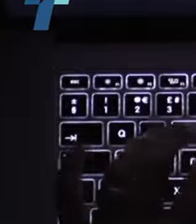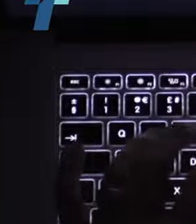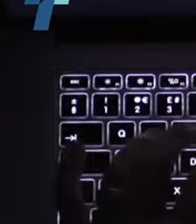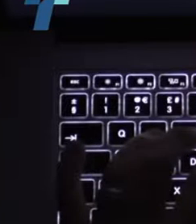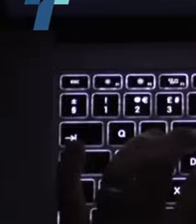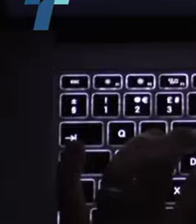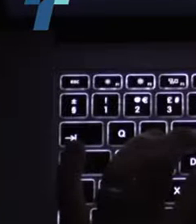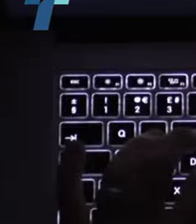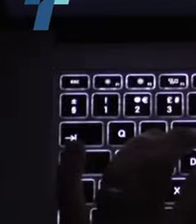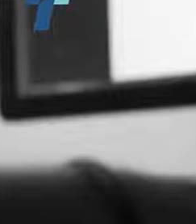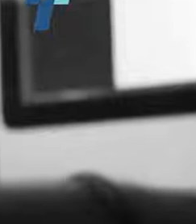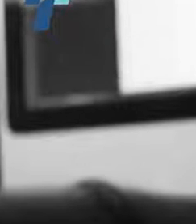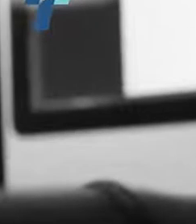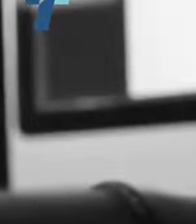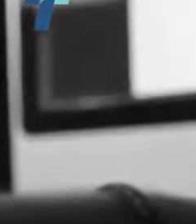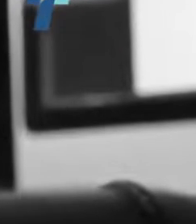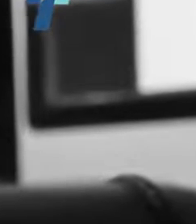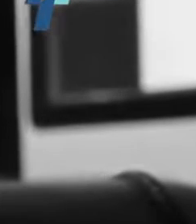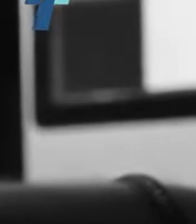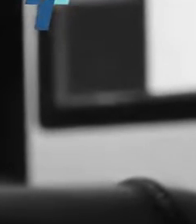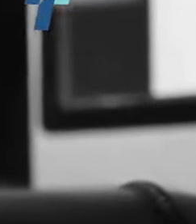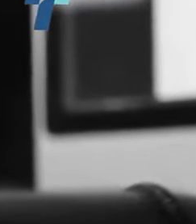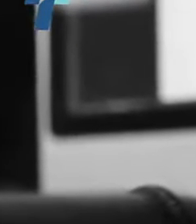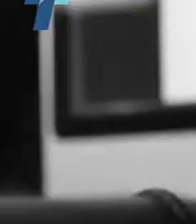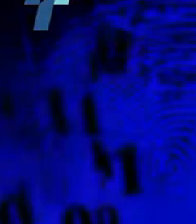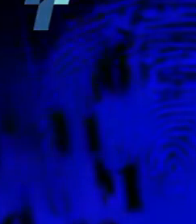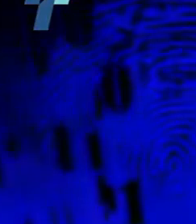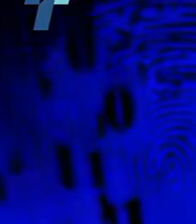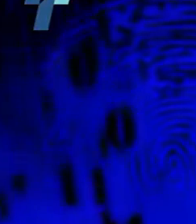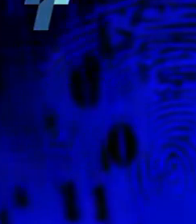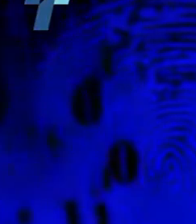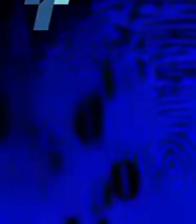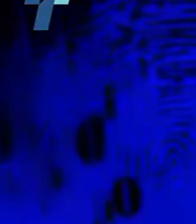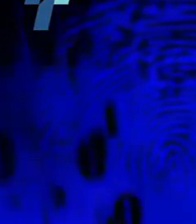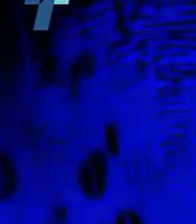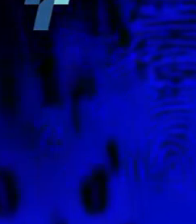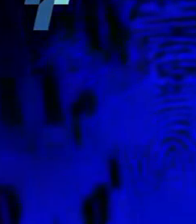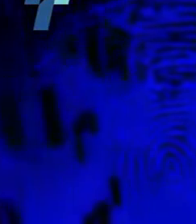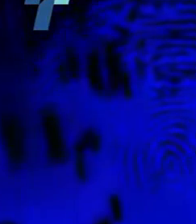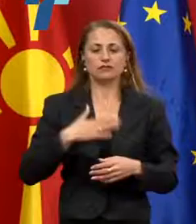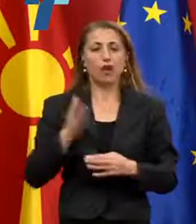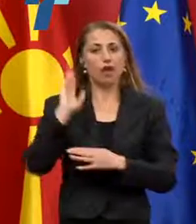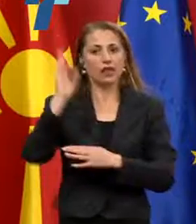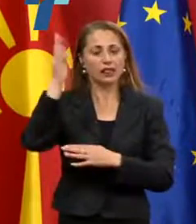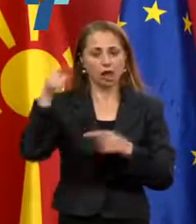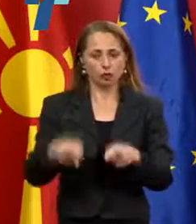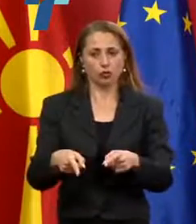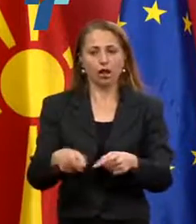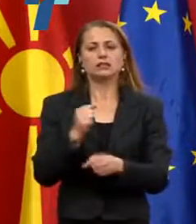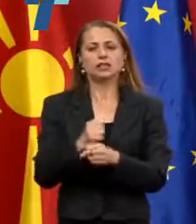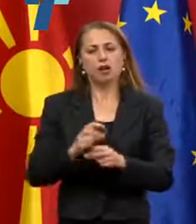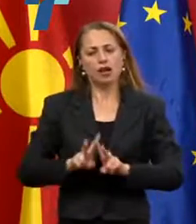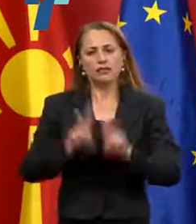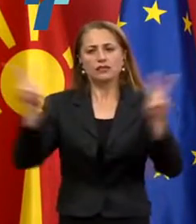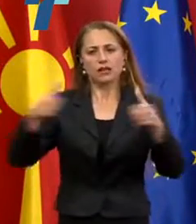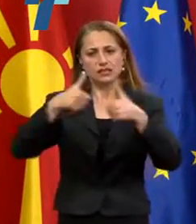Прва најава дека ќе има контрола на приходите на функционерите, алатка преку која ќе се отворат нови случаи и истраги. Ќе се работи на развивање